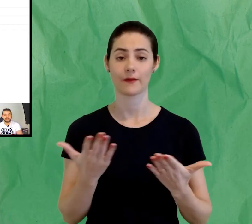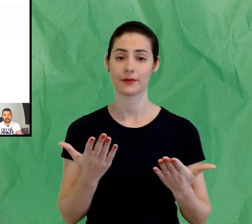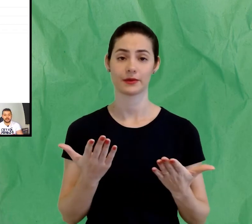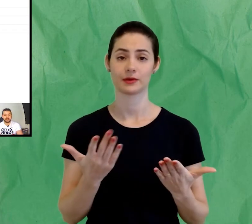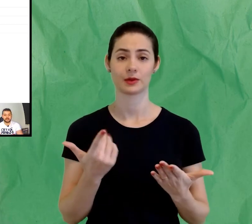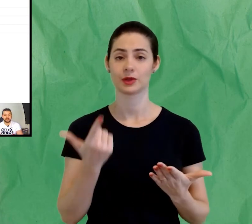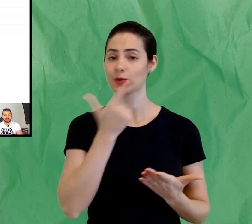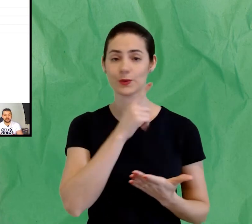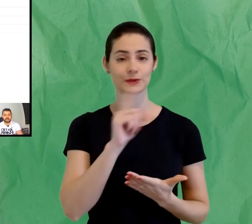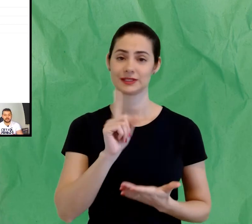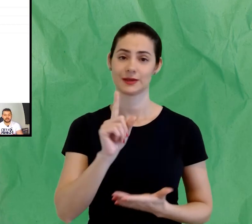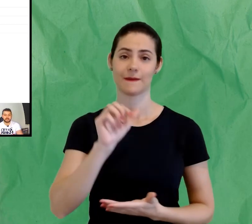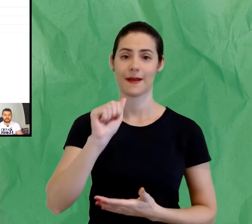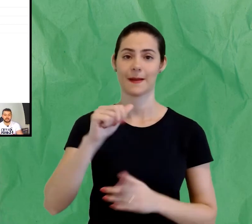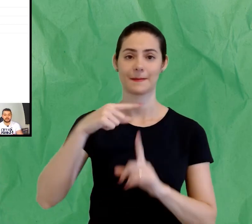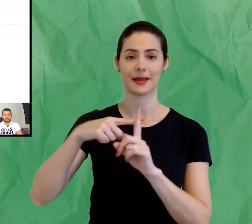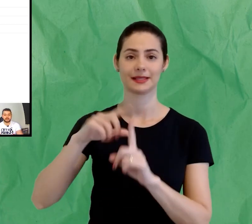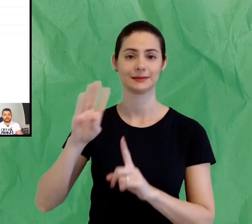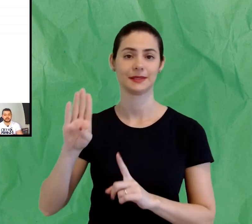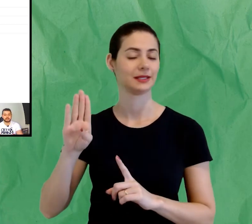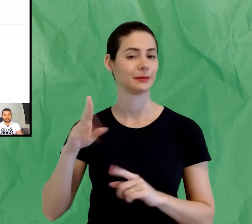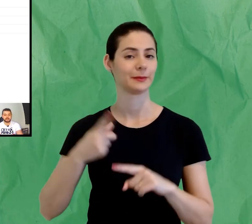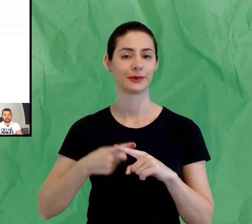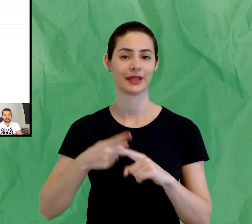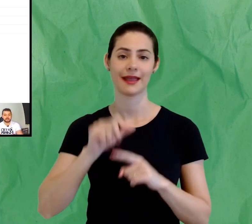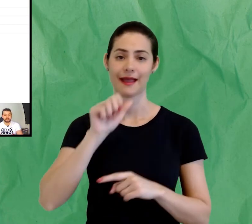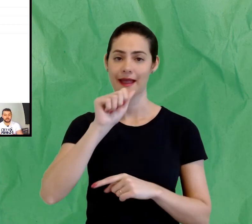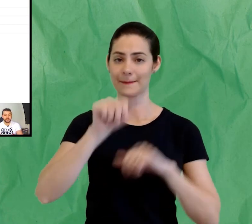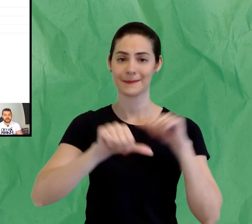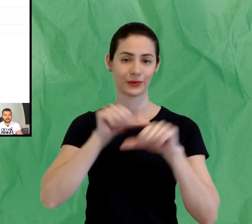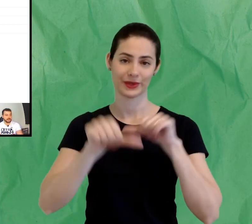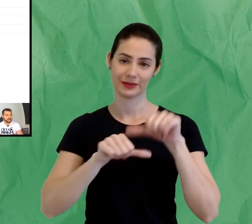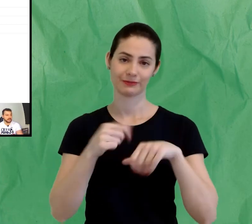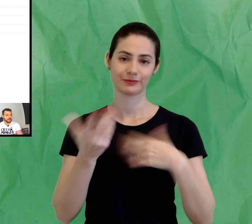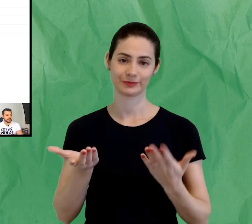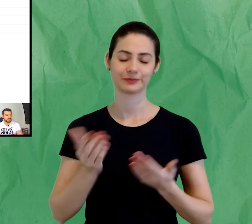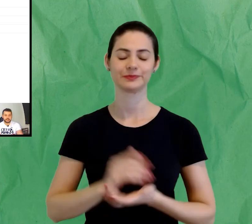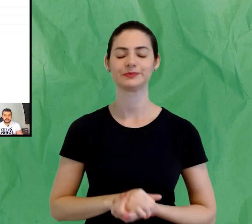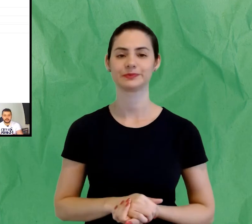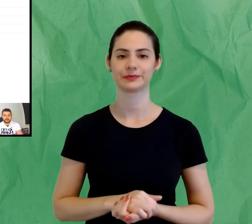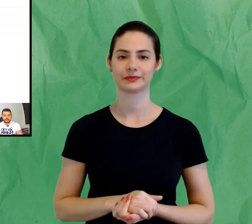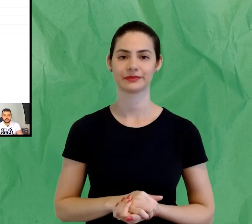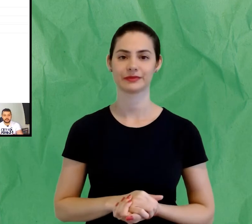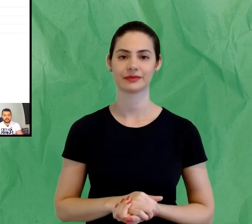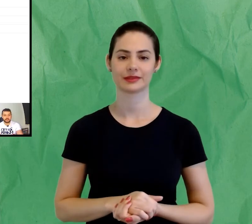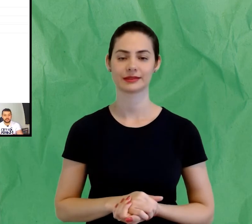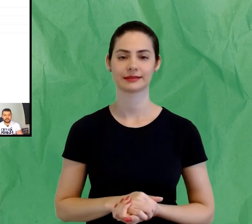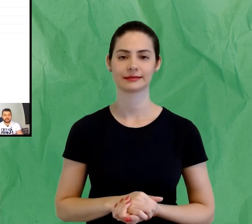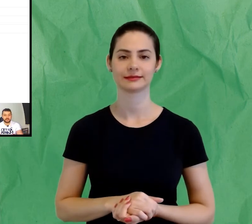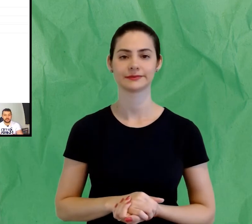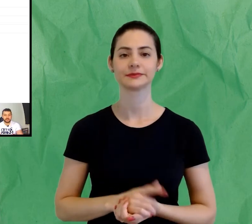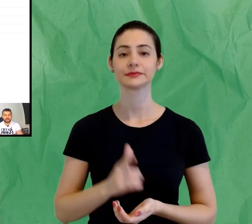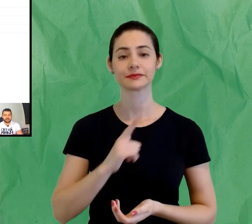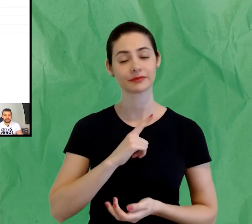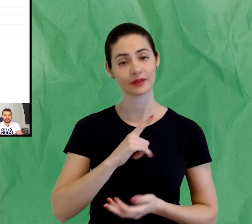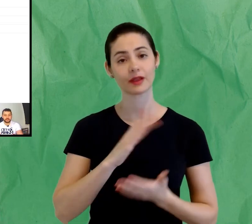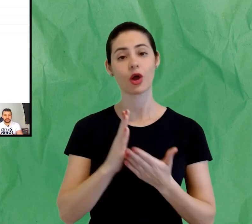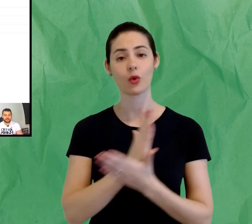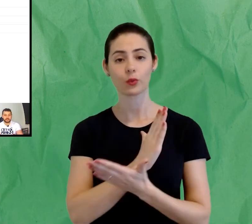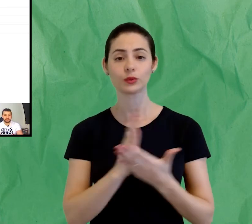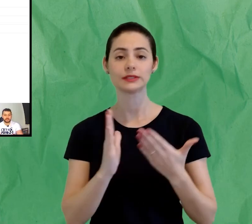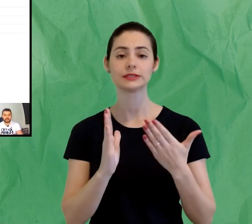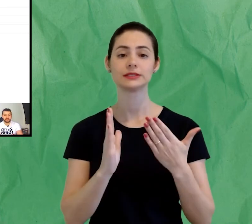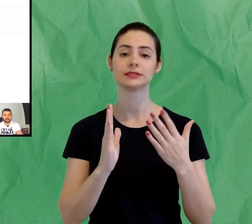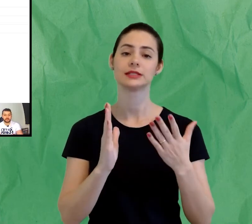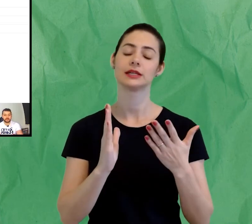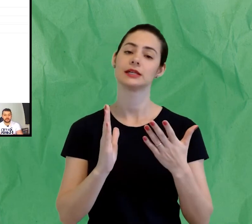agora A mais B, né, já que o meu A mudou de nome. A gente tem também algumas mensagens,